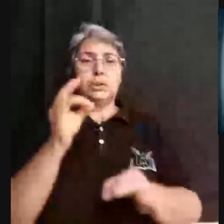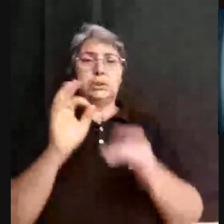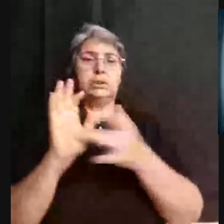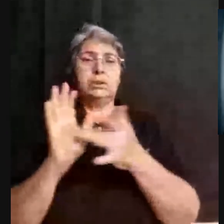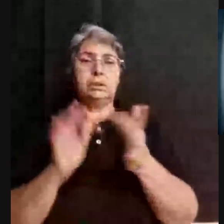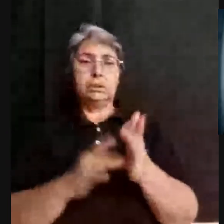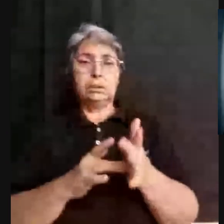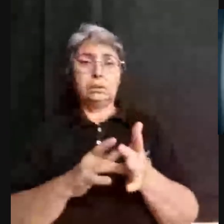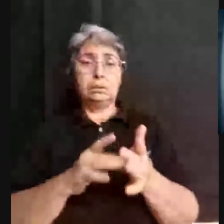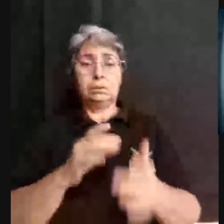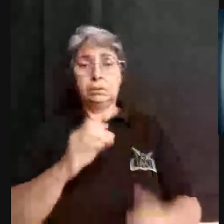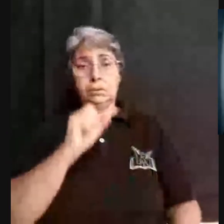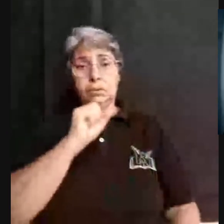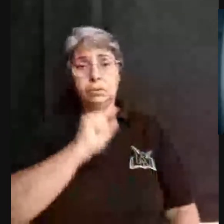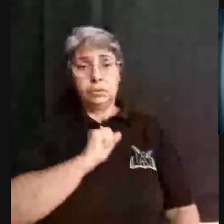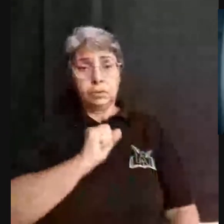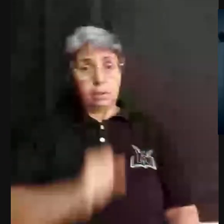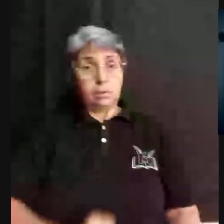nossos pecados.